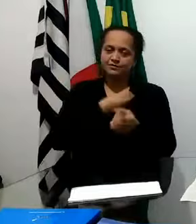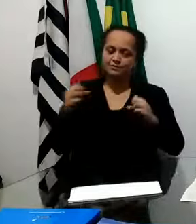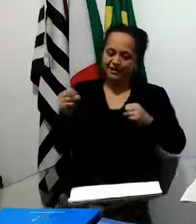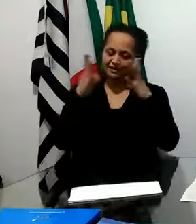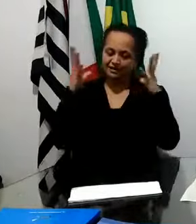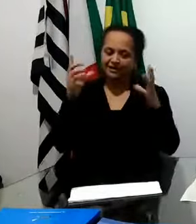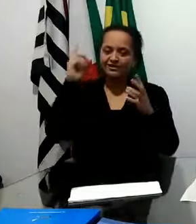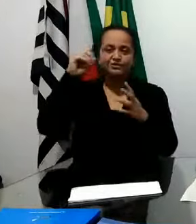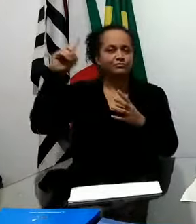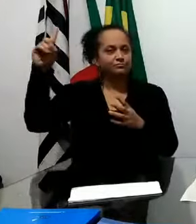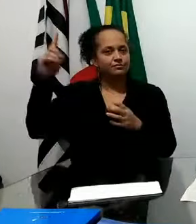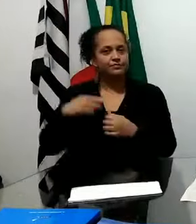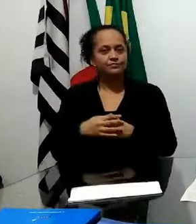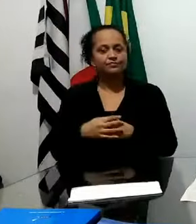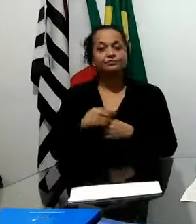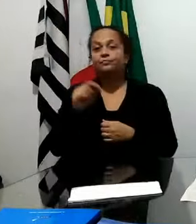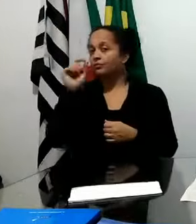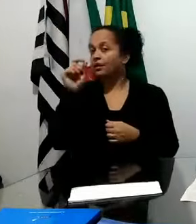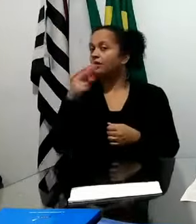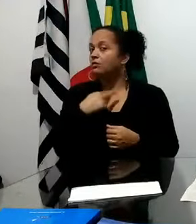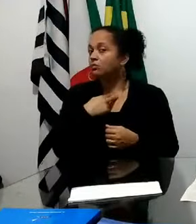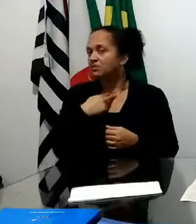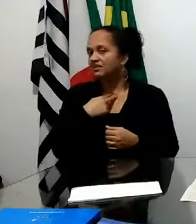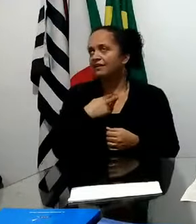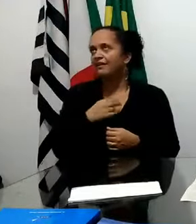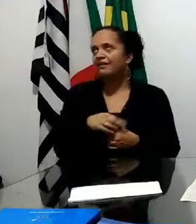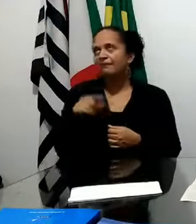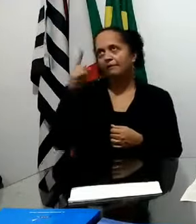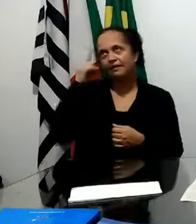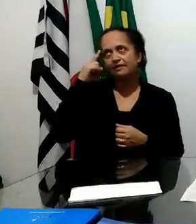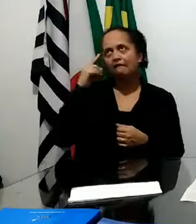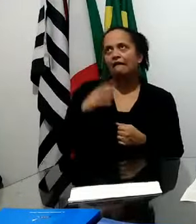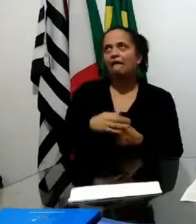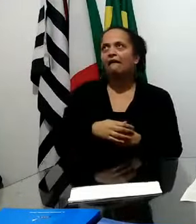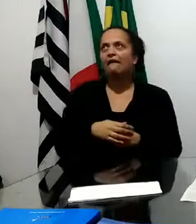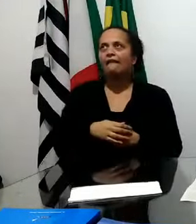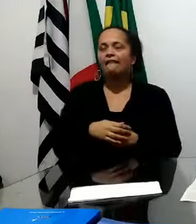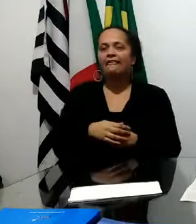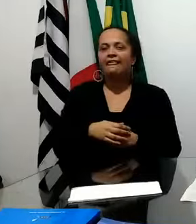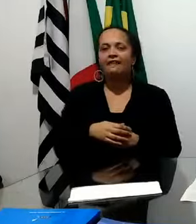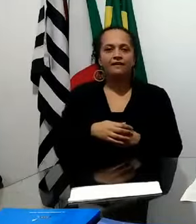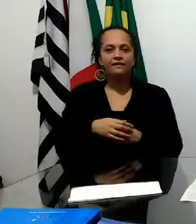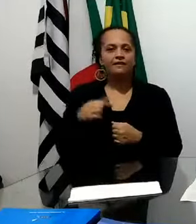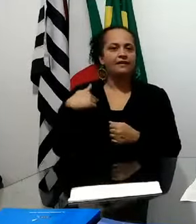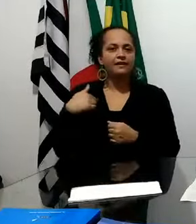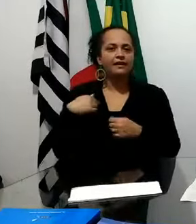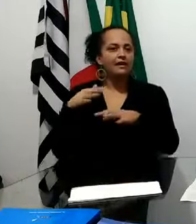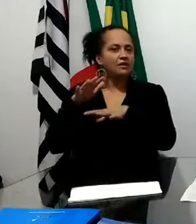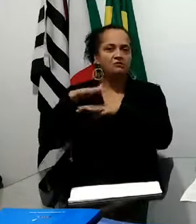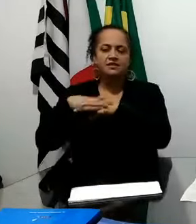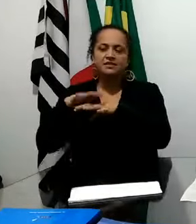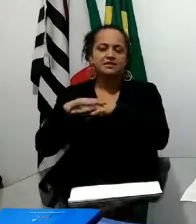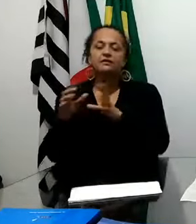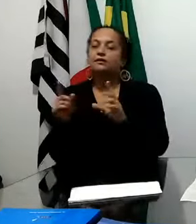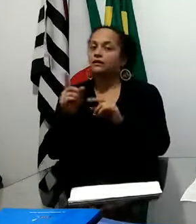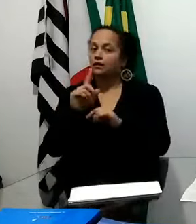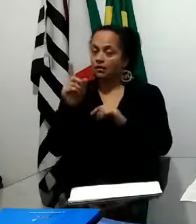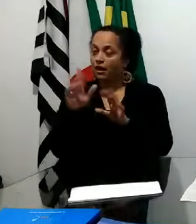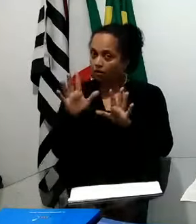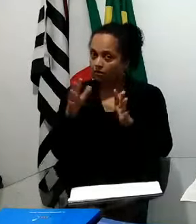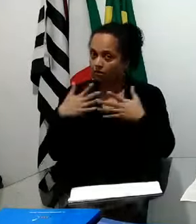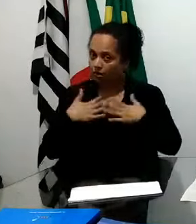querer dar uma mãozinha para Deus com as nossas mãos. Ou a gente pode ajudar em que sentido? Senhor, esse aqui, eu vou orar, vou me colocar na